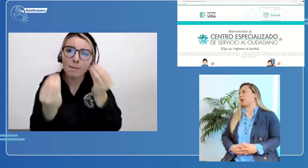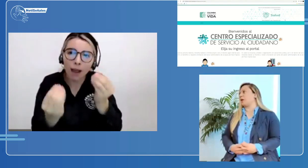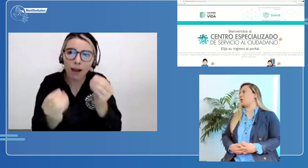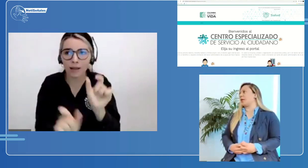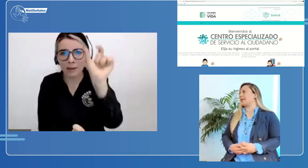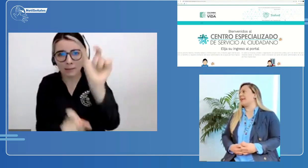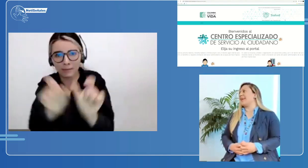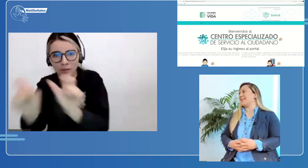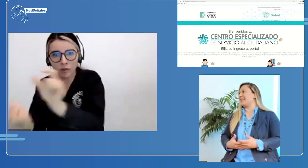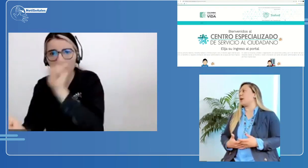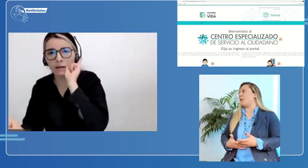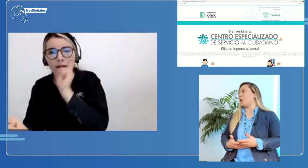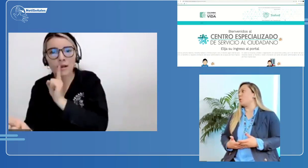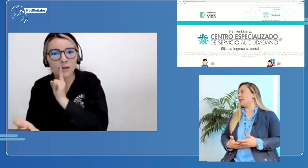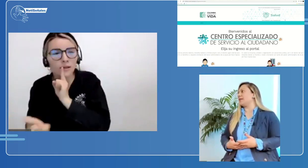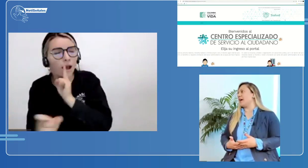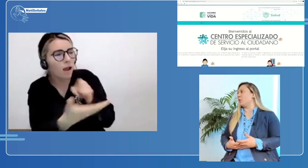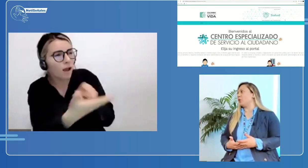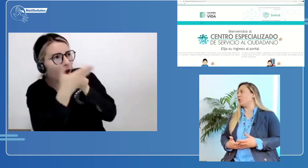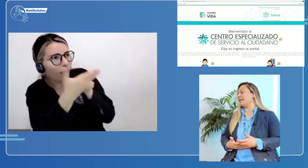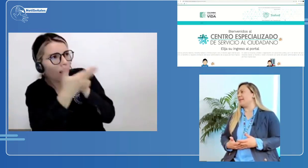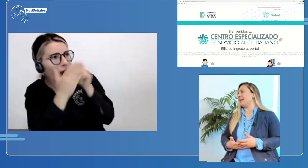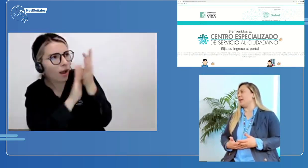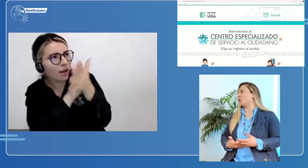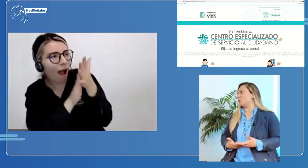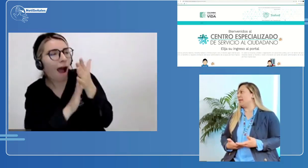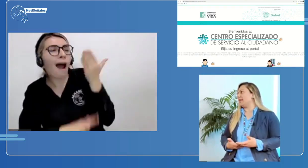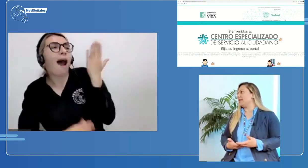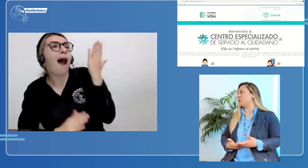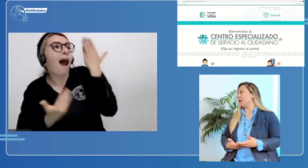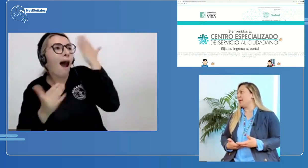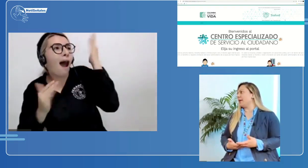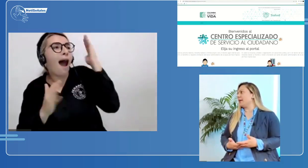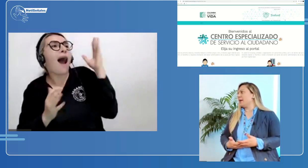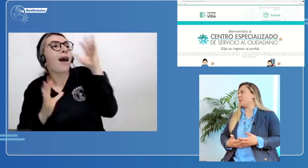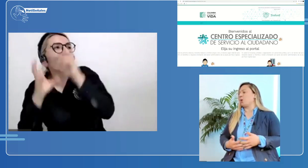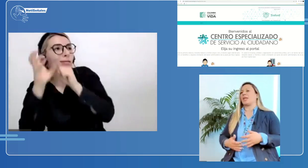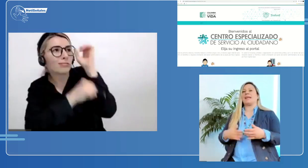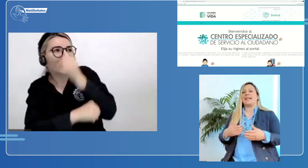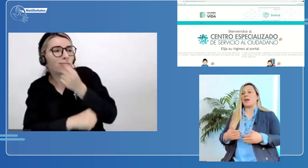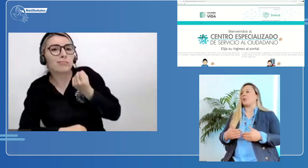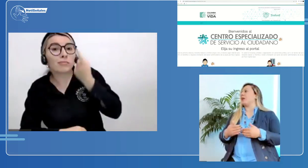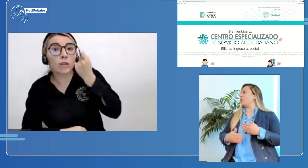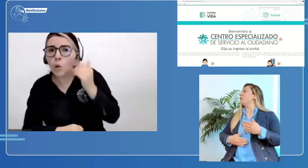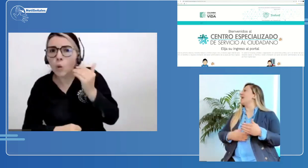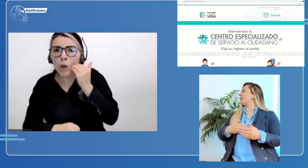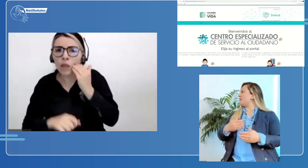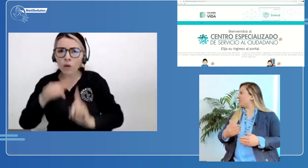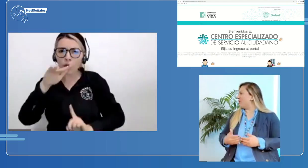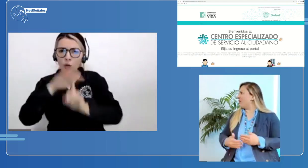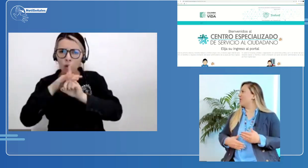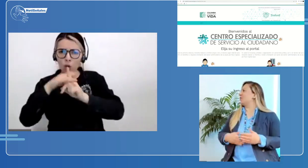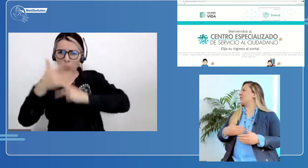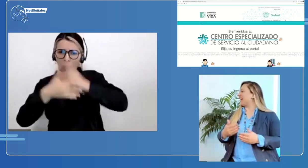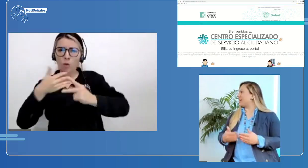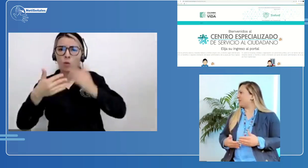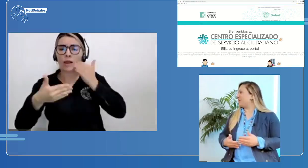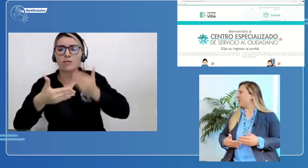de las personas sordas. Este trabajo lo iniciamos desde 2019 porque claro, es una revisión y otra revisión,